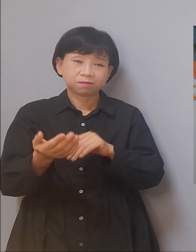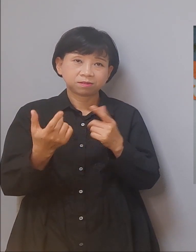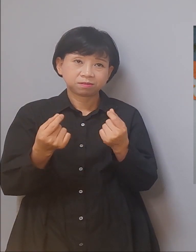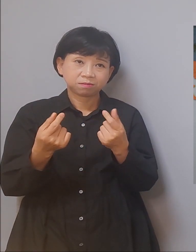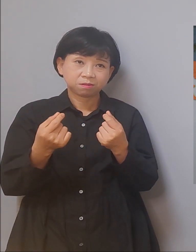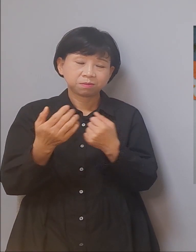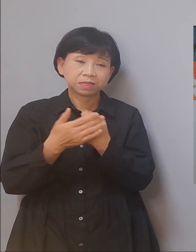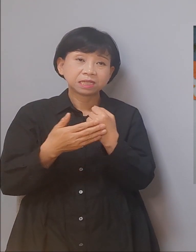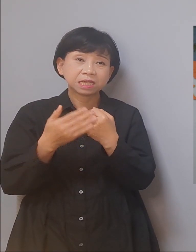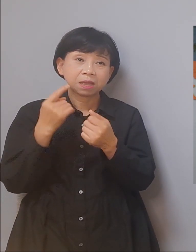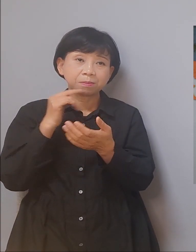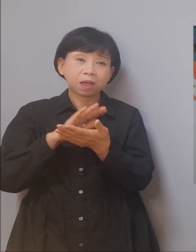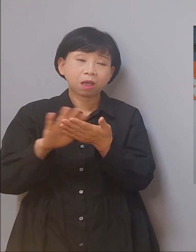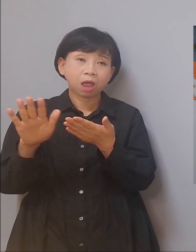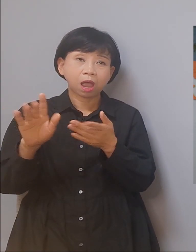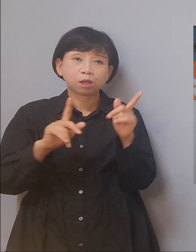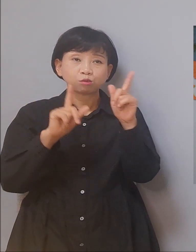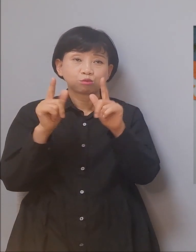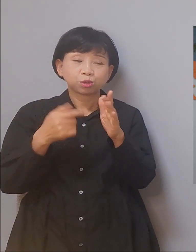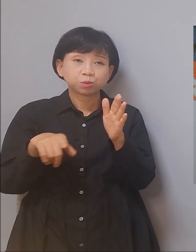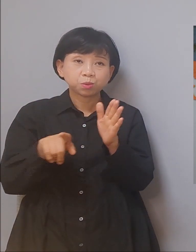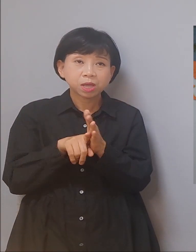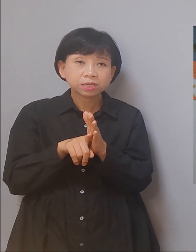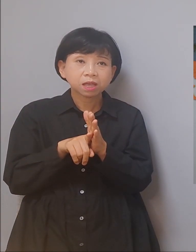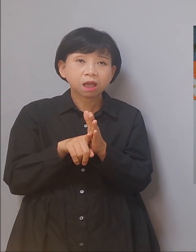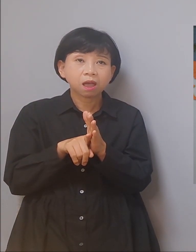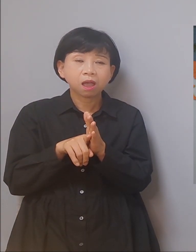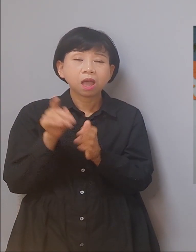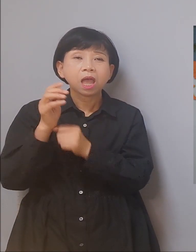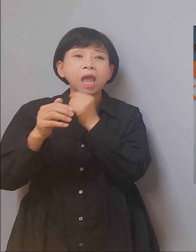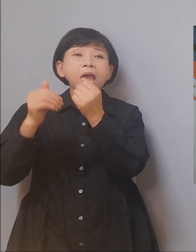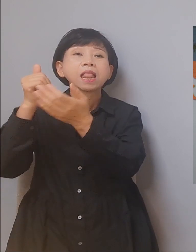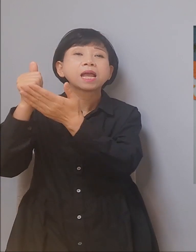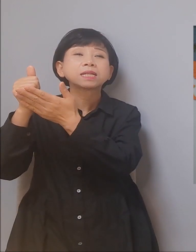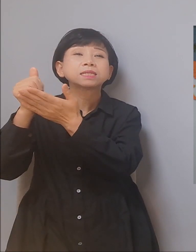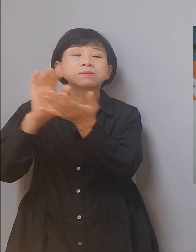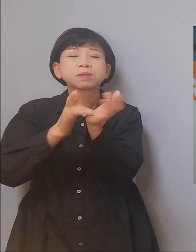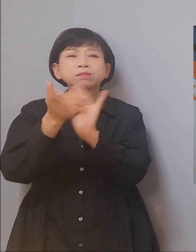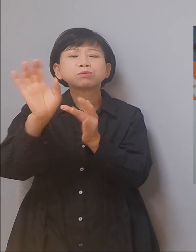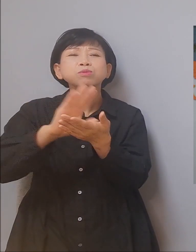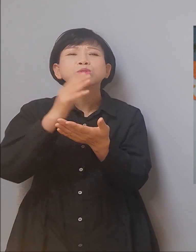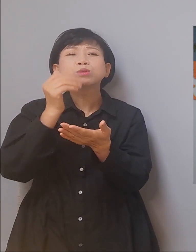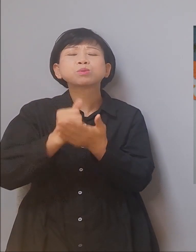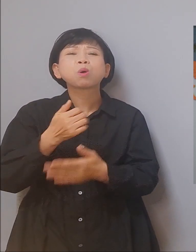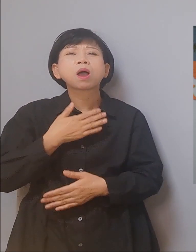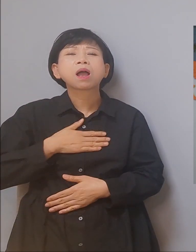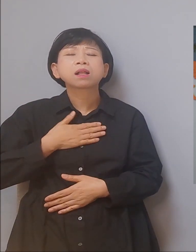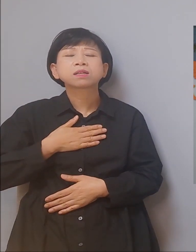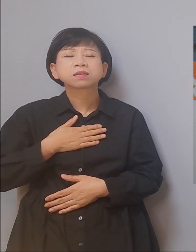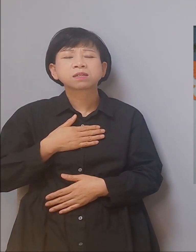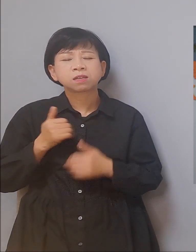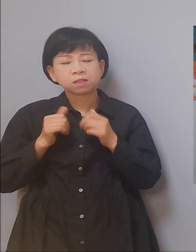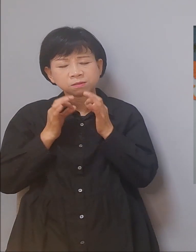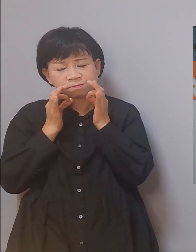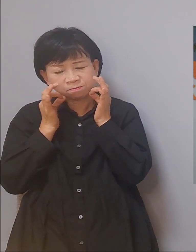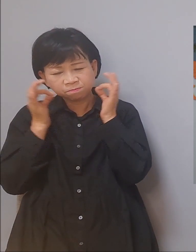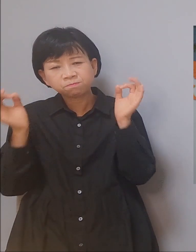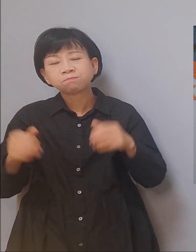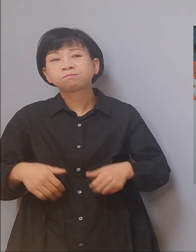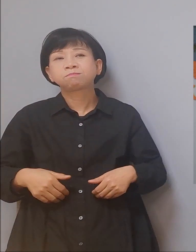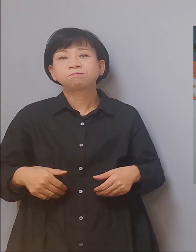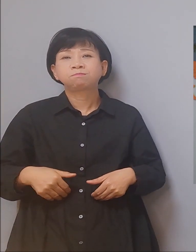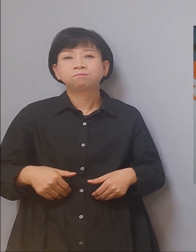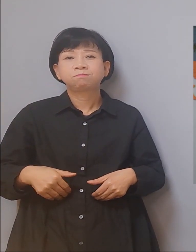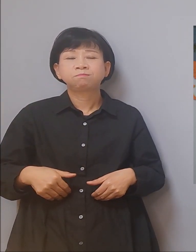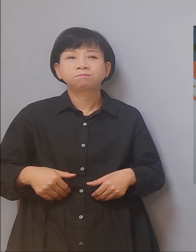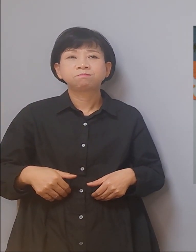우리가 은혜와 평강을 누리기 위해서는 하나님과 예수 그리스도를 알기에 더욱 힘써야 합니다. 이